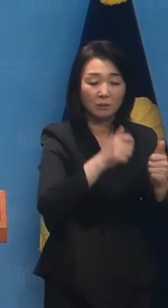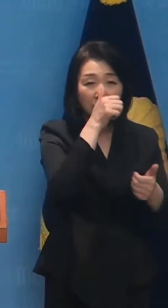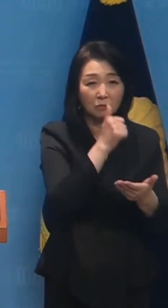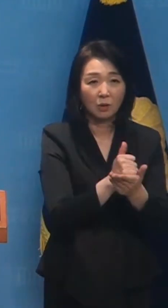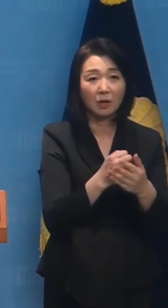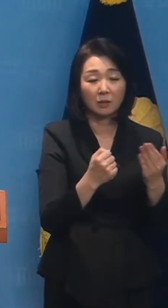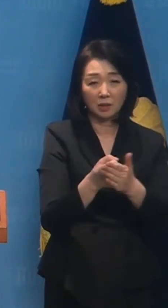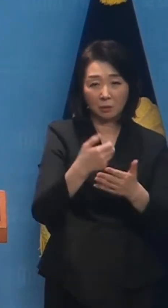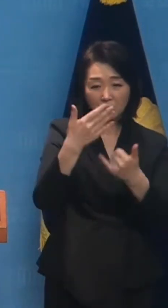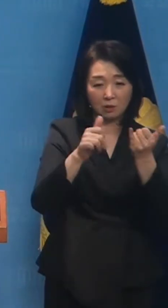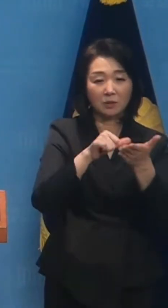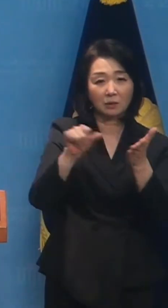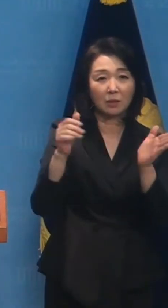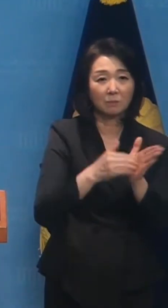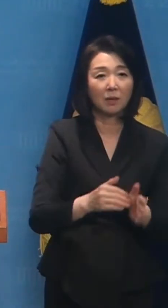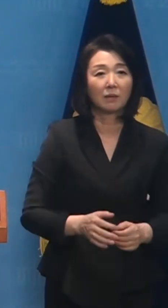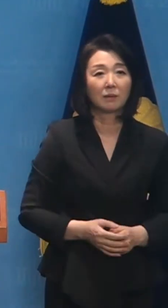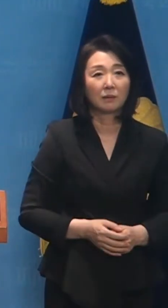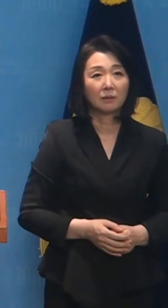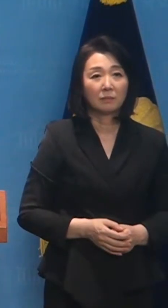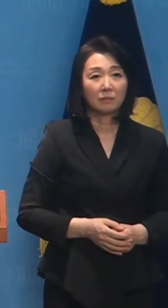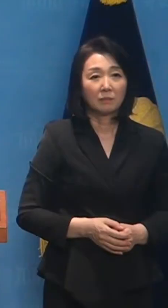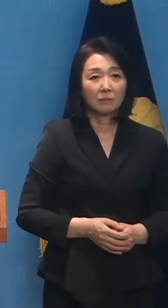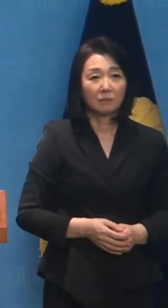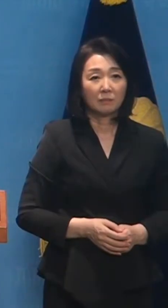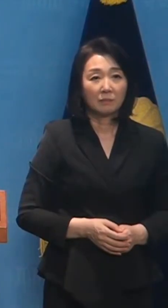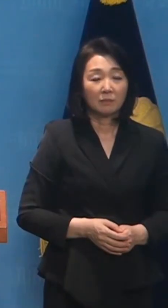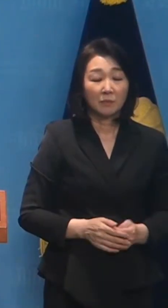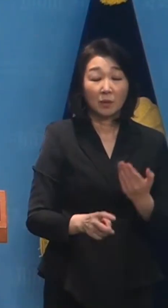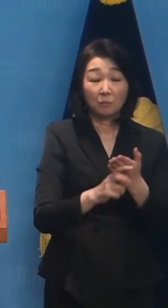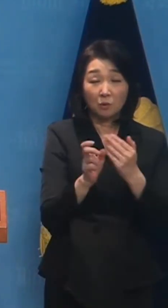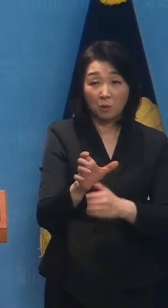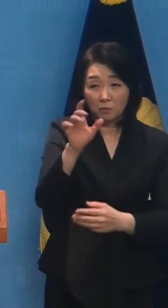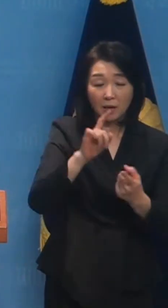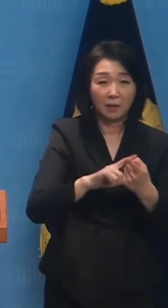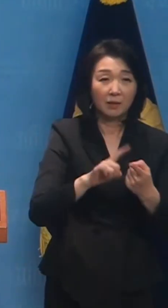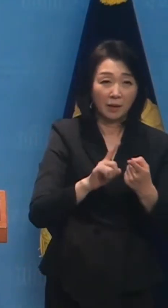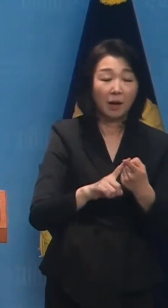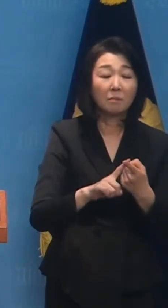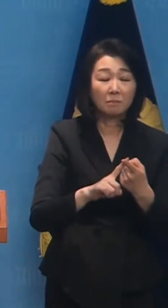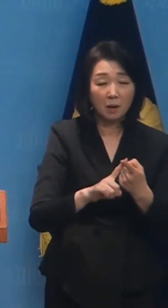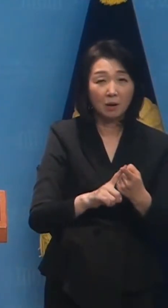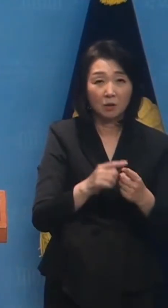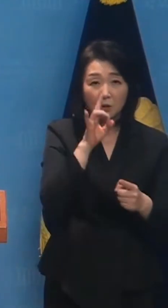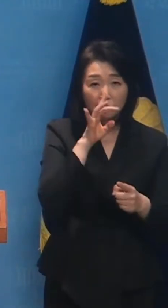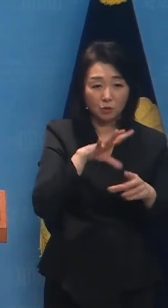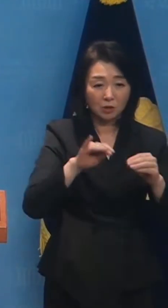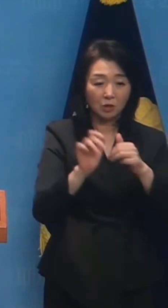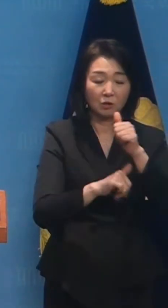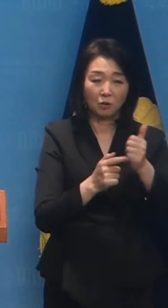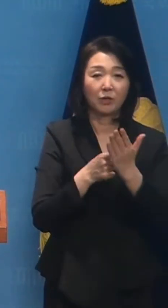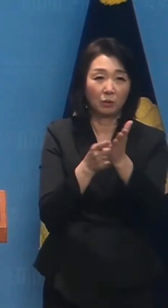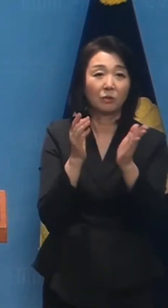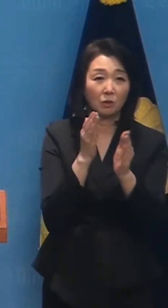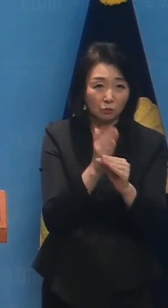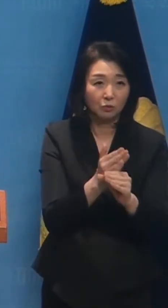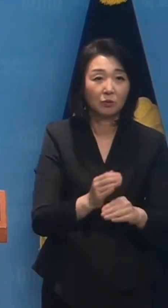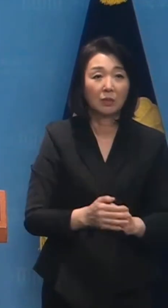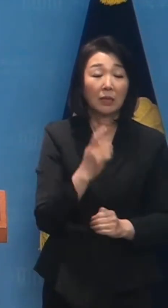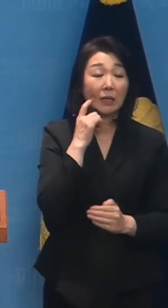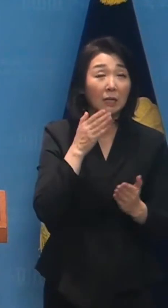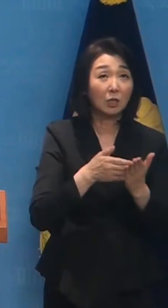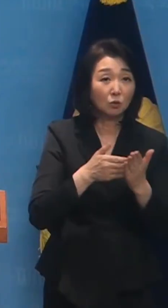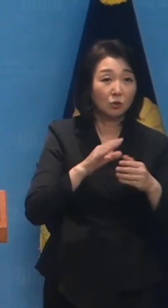플랫폼에서 삭제 조치되었습니다. 다음 위법 댓글에 대한 실효적 조치를 중앙선관위에 요청하였습니다.